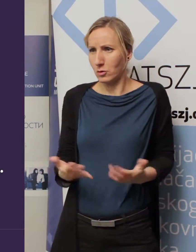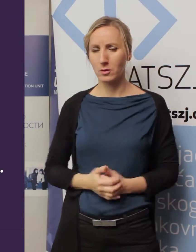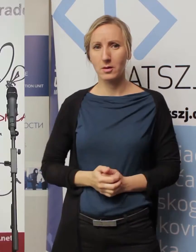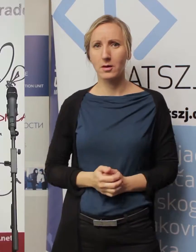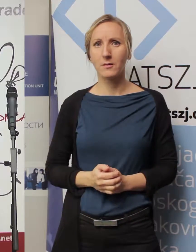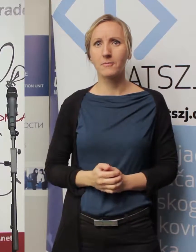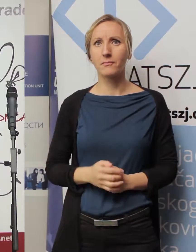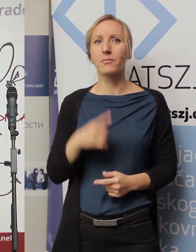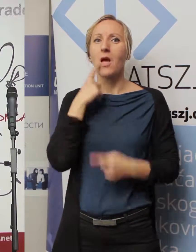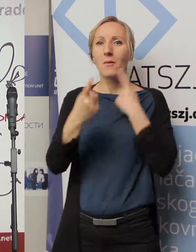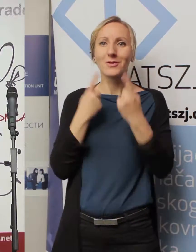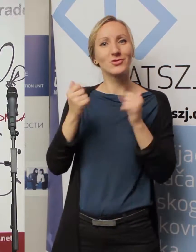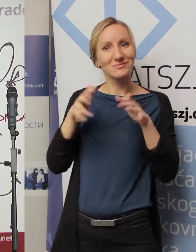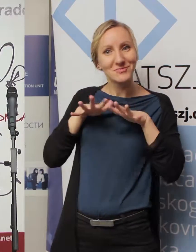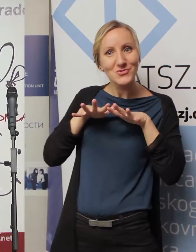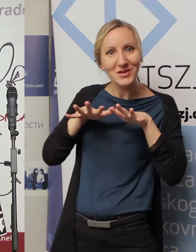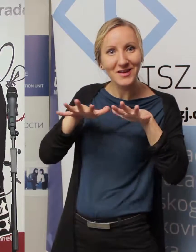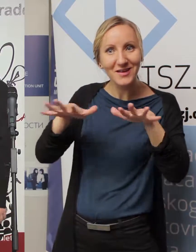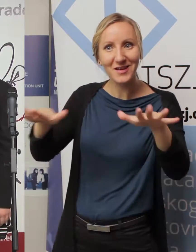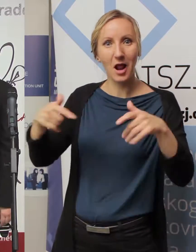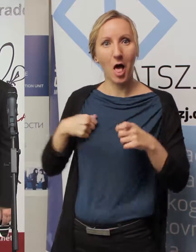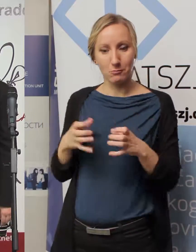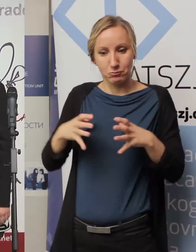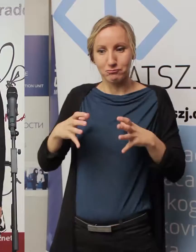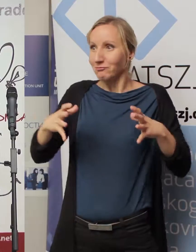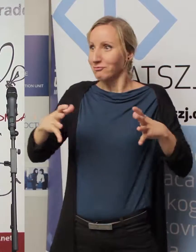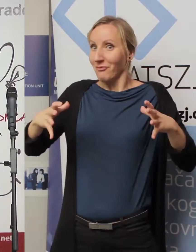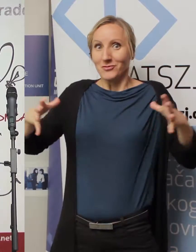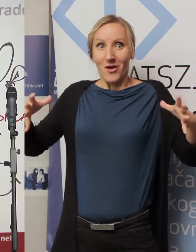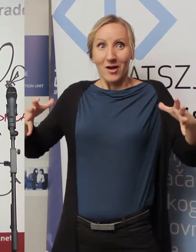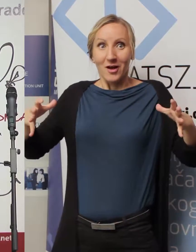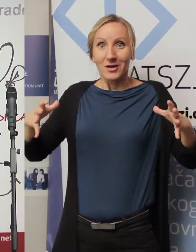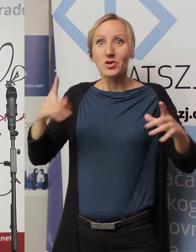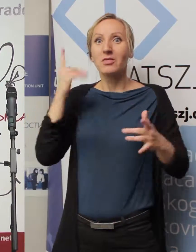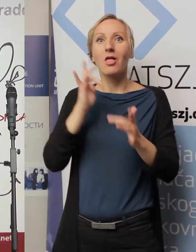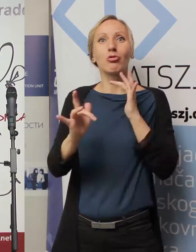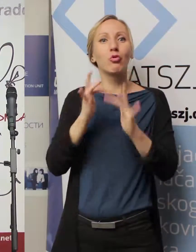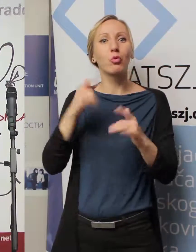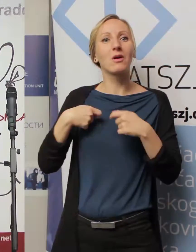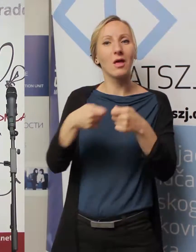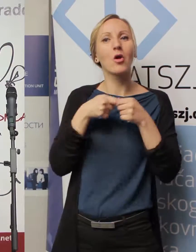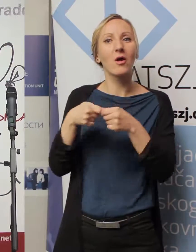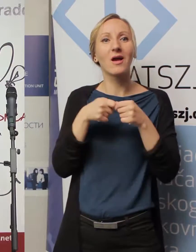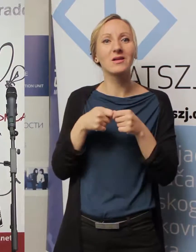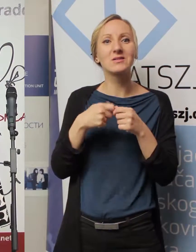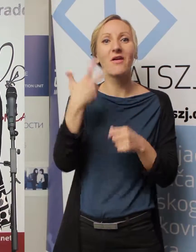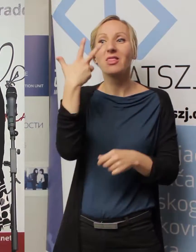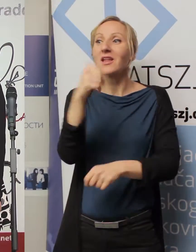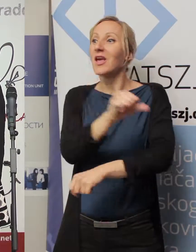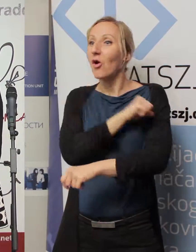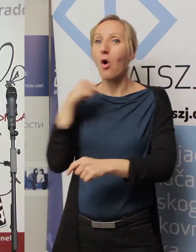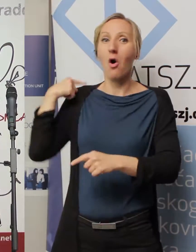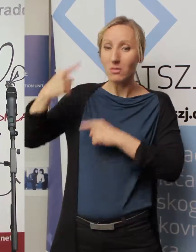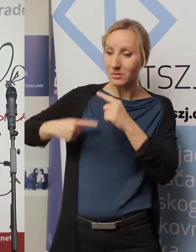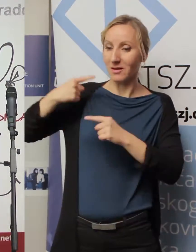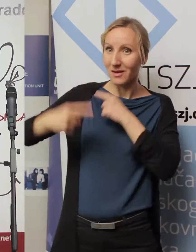tako. Priča se vremenom širila, mi smo postali sve veći i veći i primjer za to je da smo recimo jedan turnir organizovali